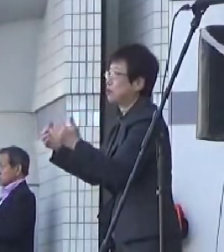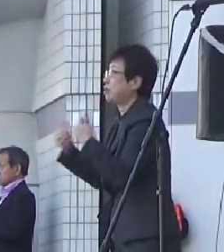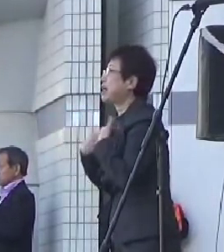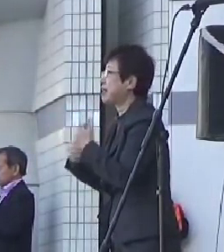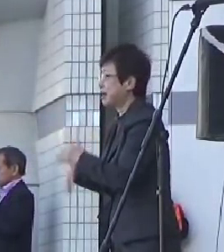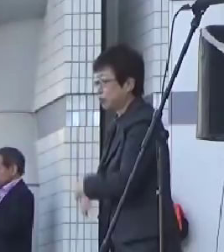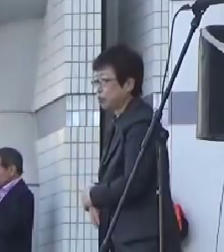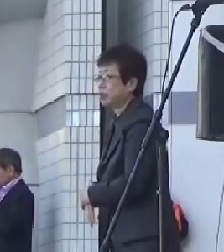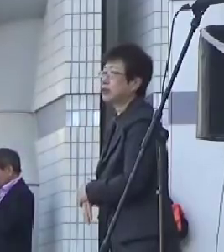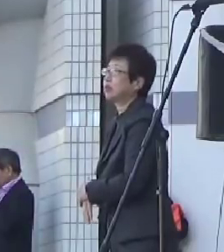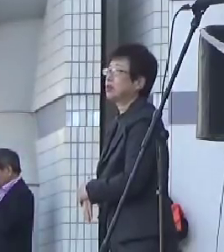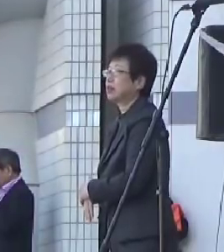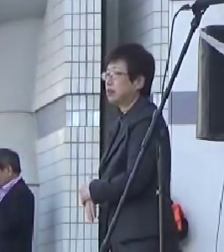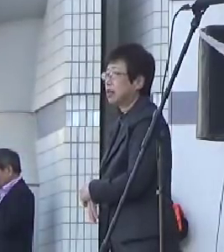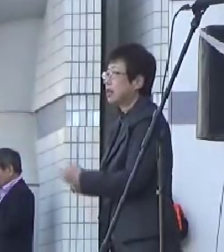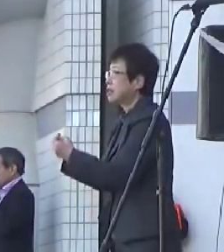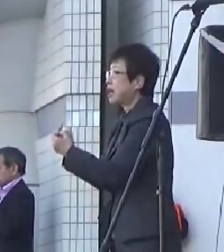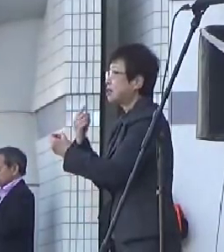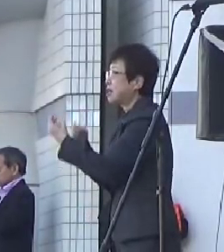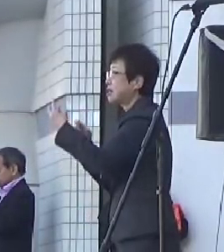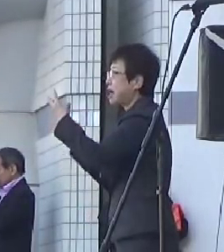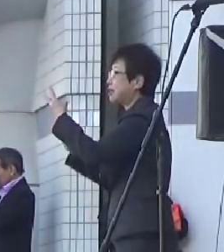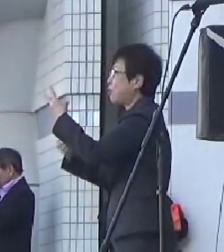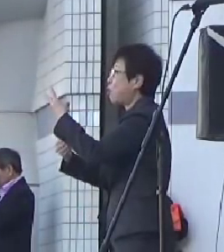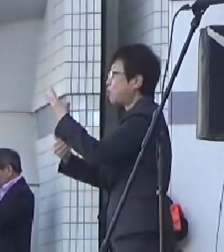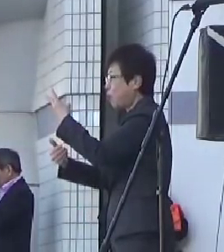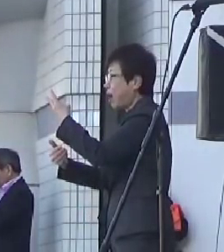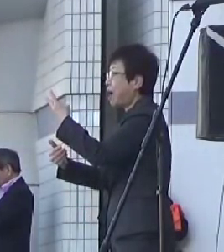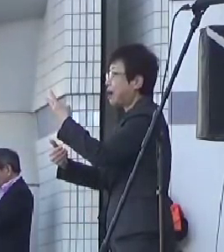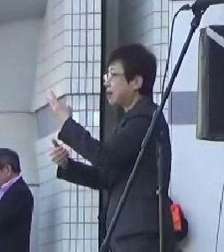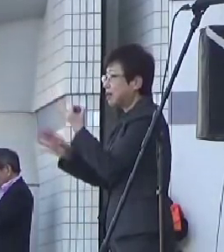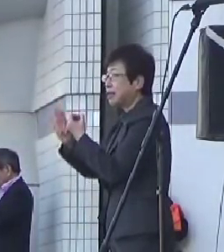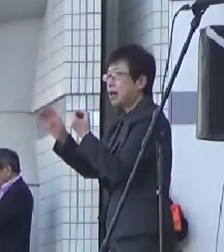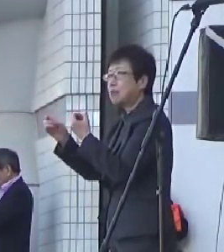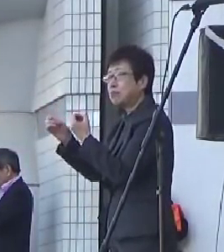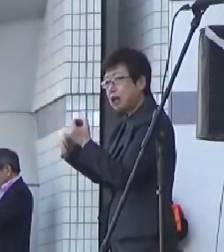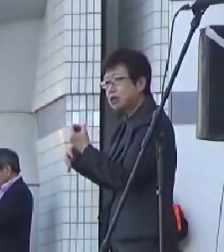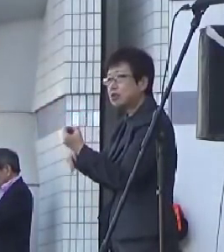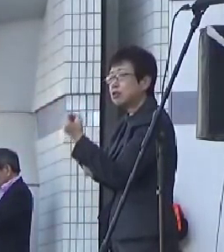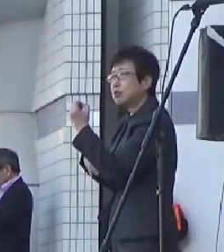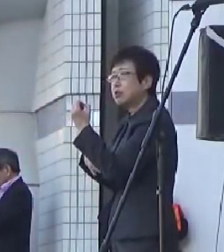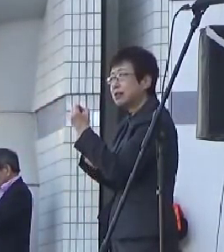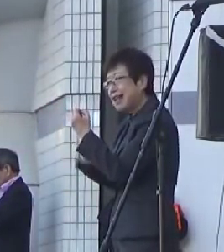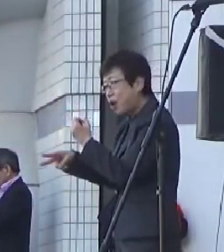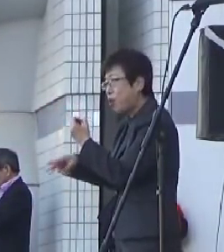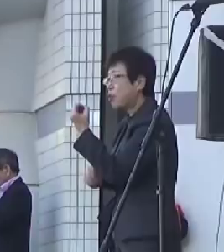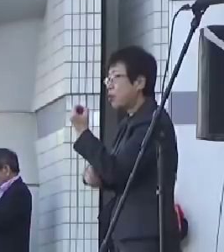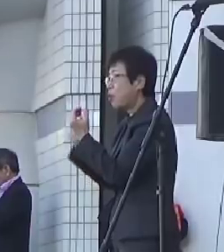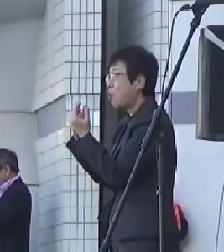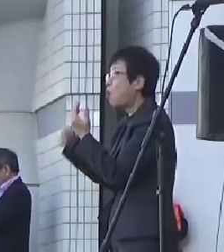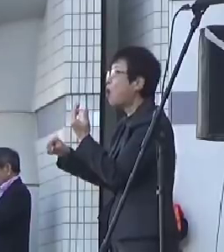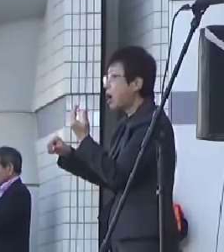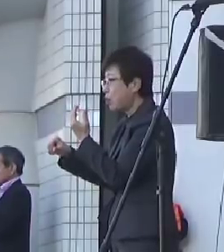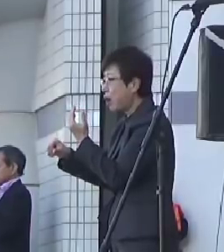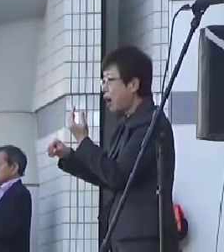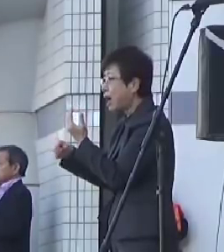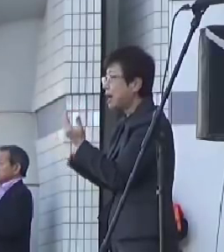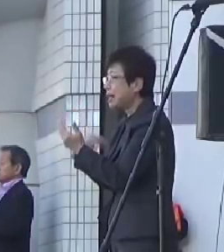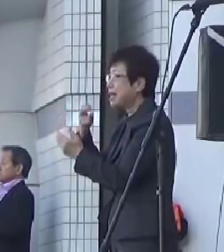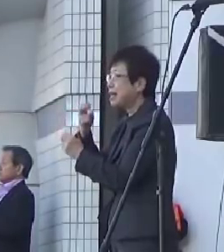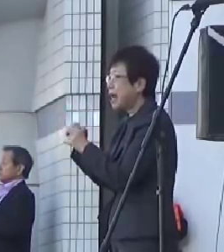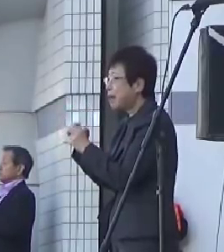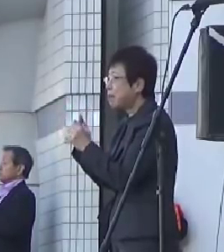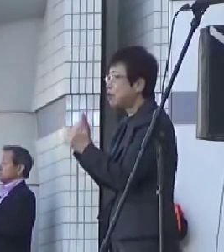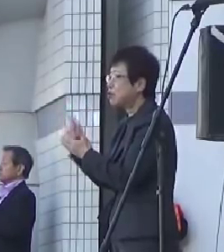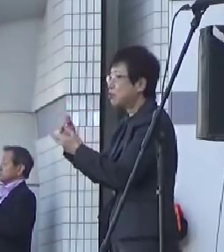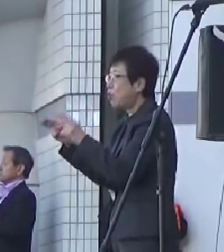。昨年3月9日原発ゼロ基本法案は立憲民主党、日本共